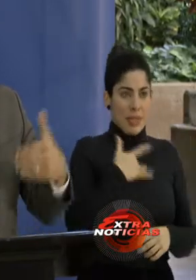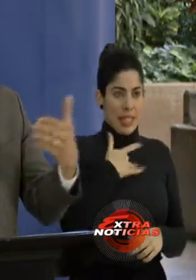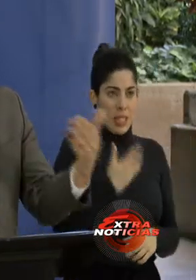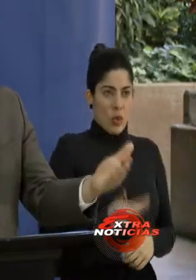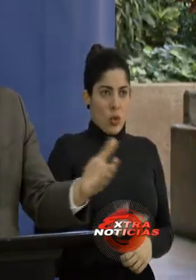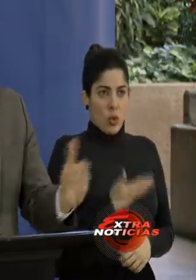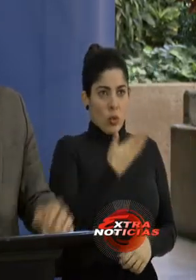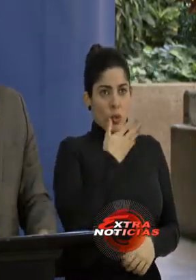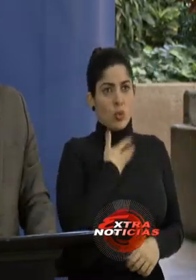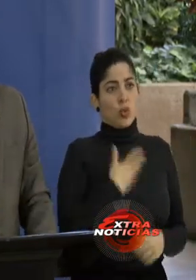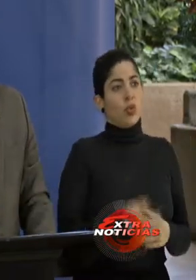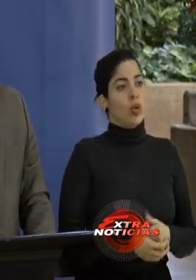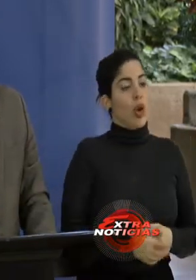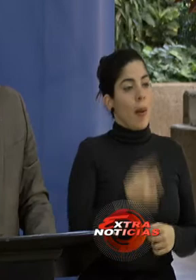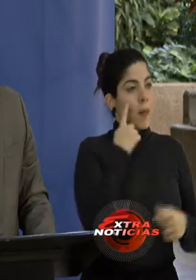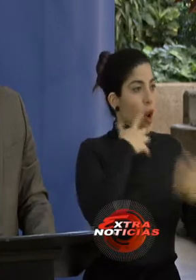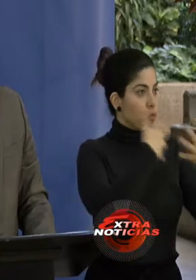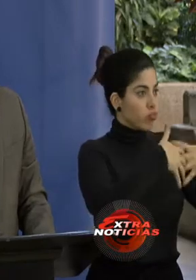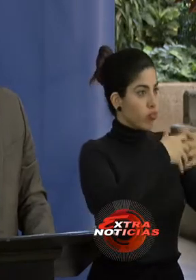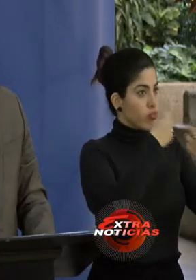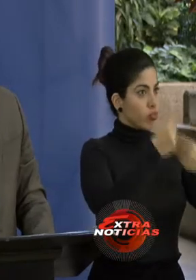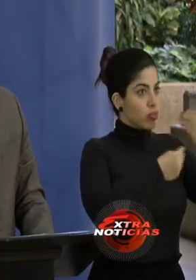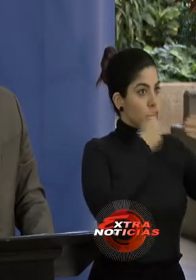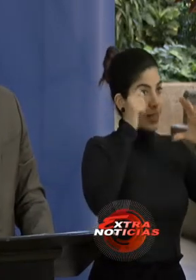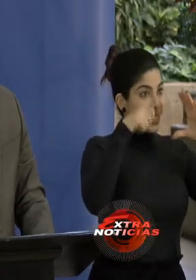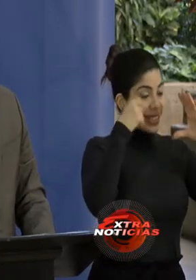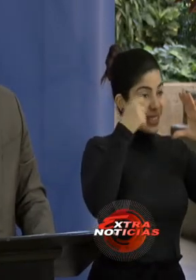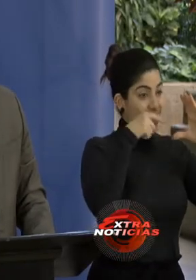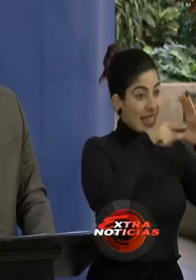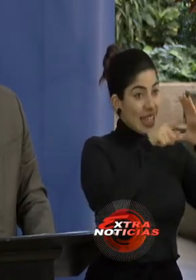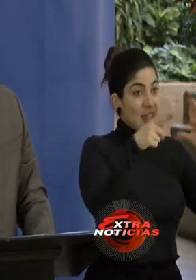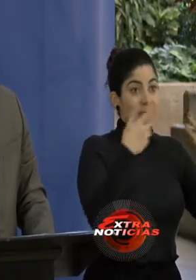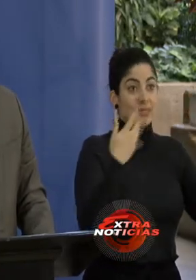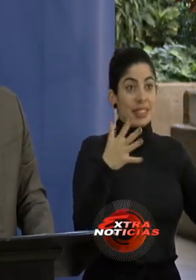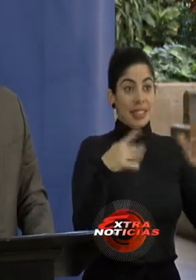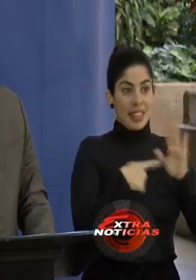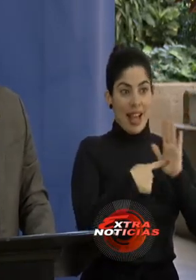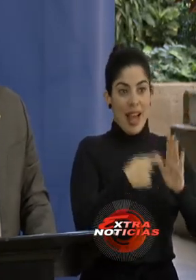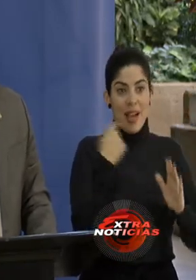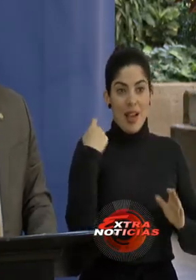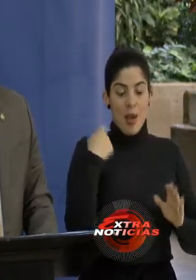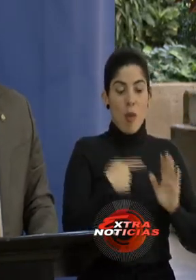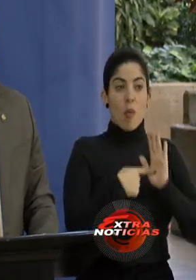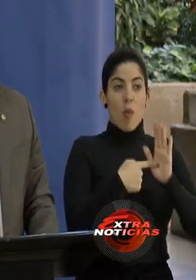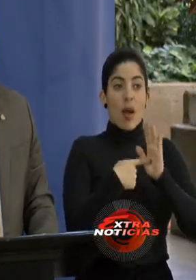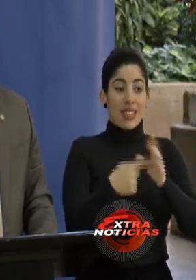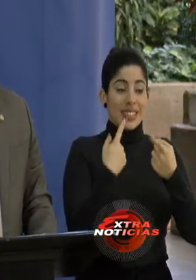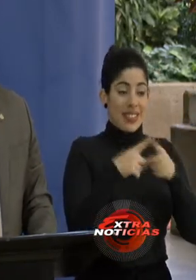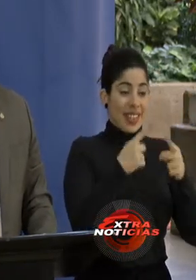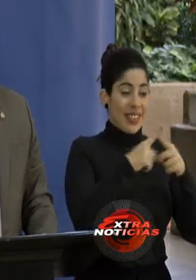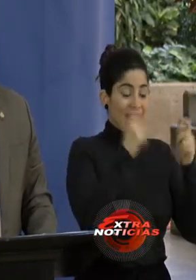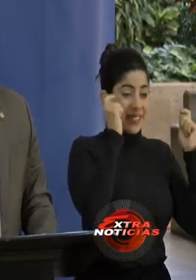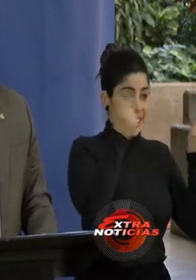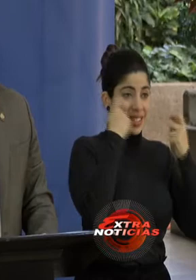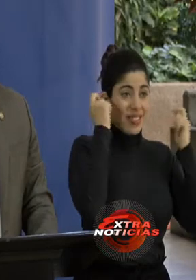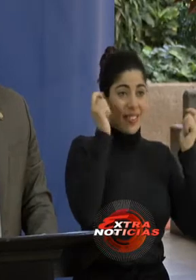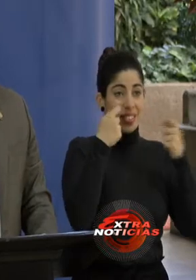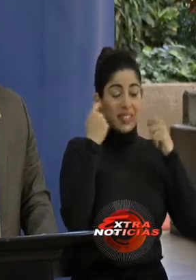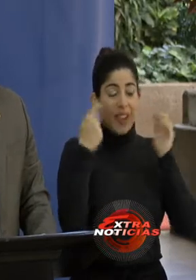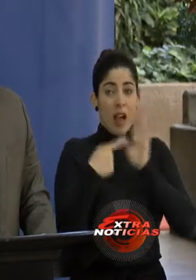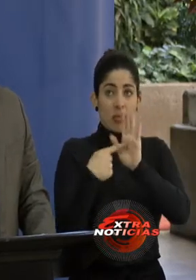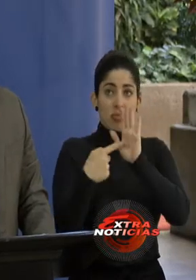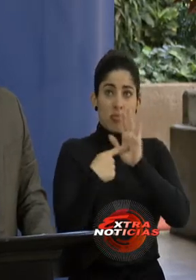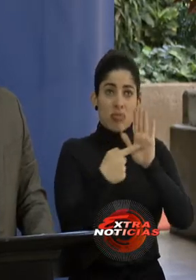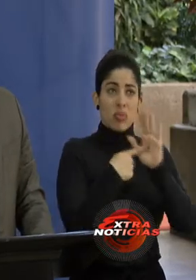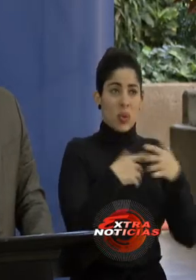de una industria cinematográfica que como hemos demostrado recientemente en distintos festivales tenemos